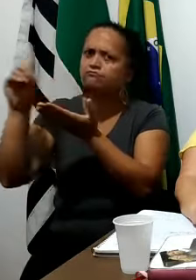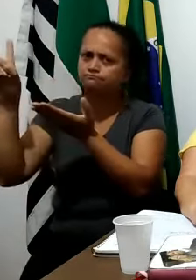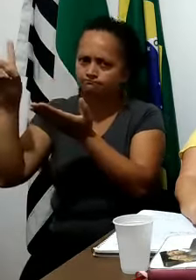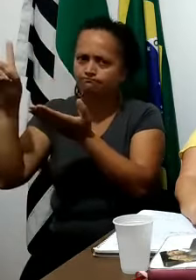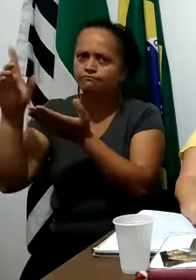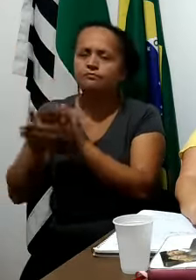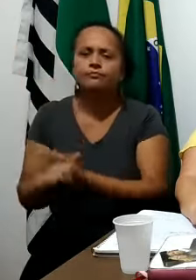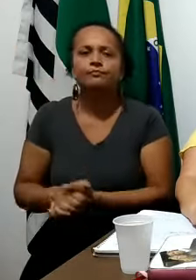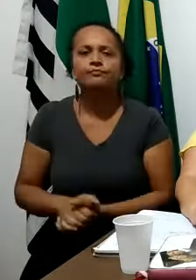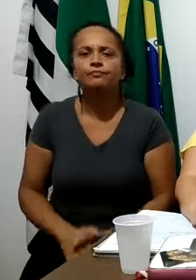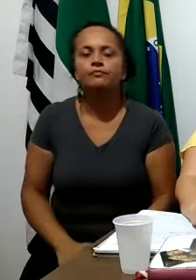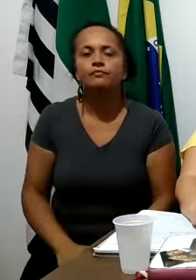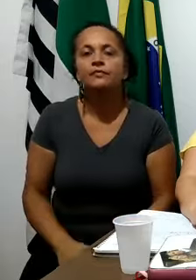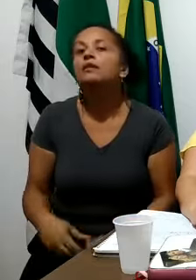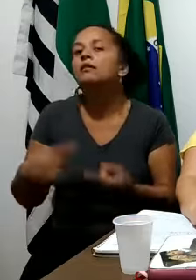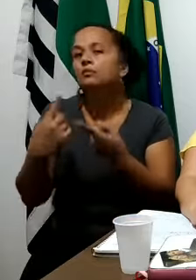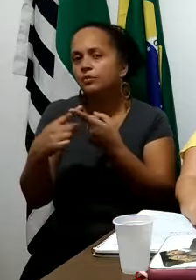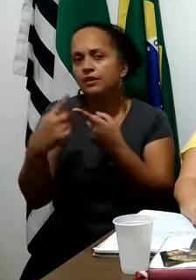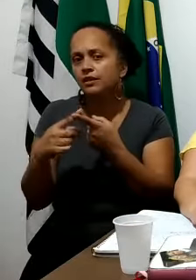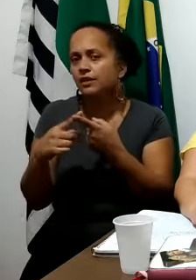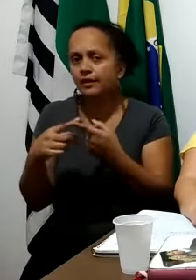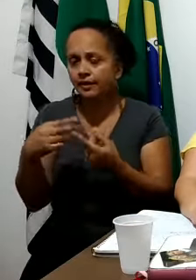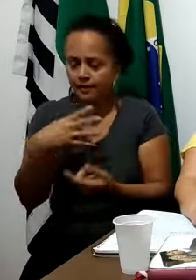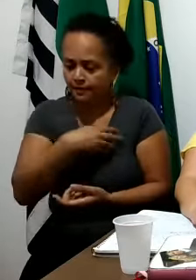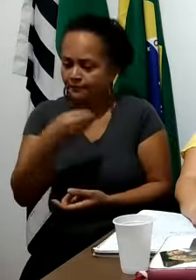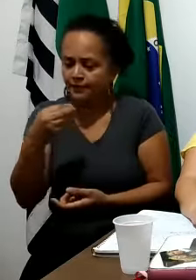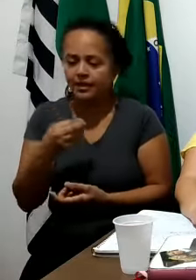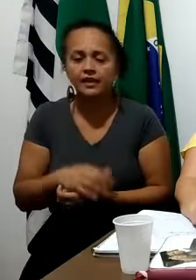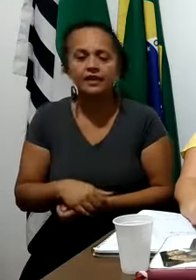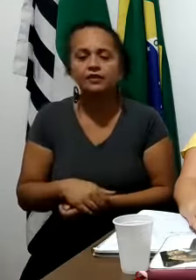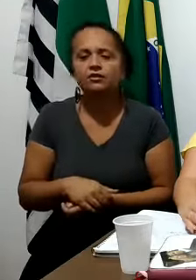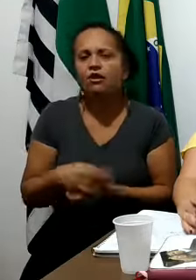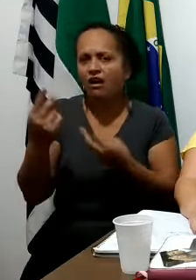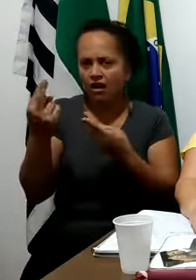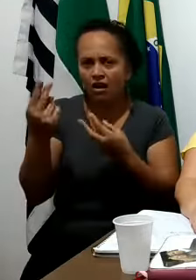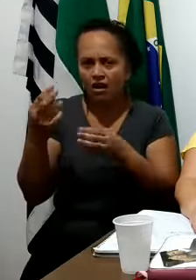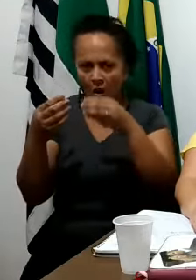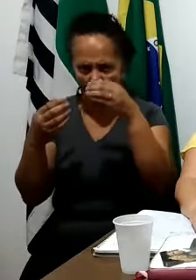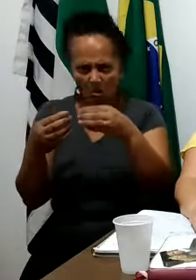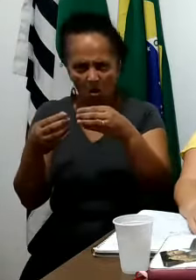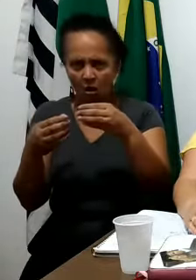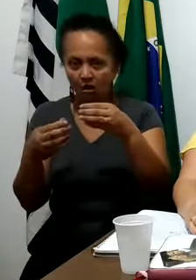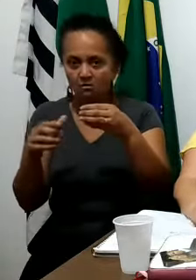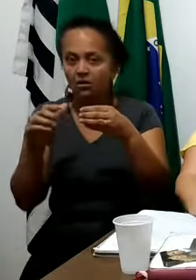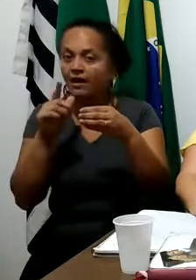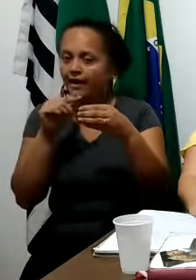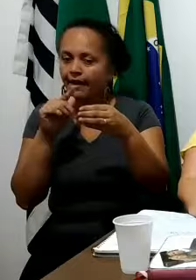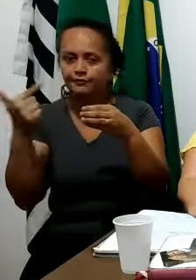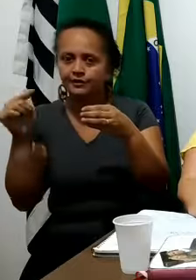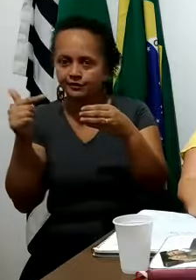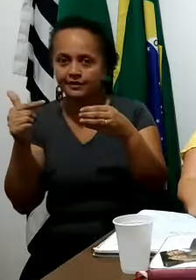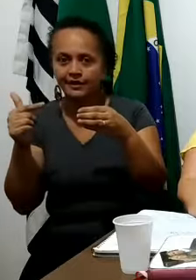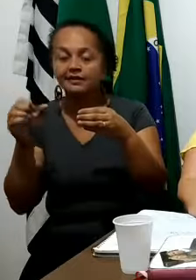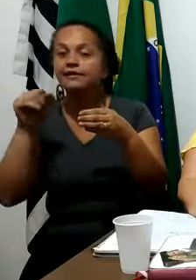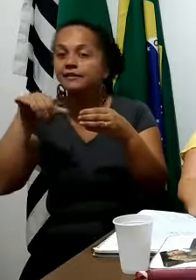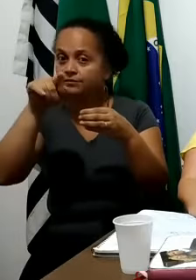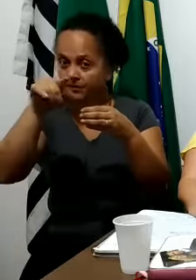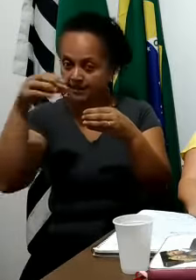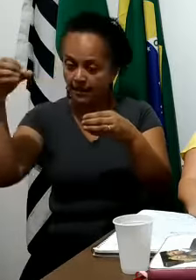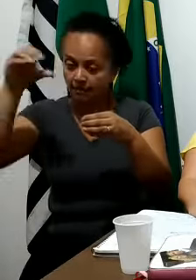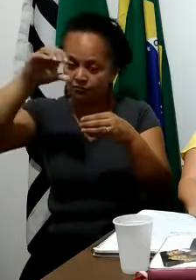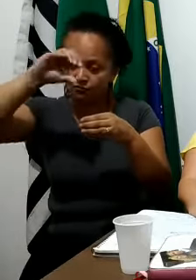Né? Porque é um copo vazio. Tudo que você colocar ali vai entrar, né? E dependendo do que entrar, é muito